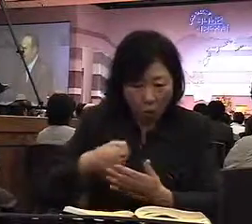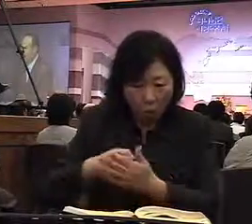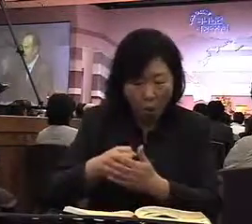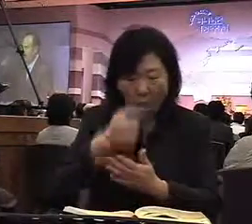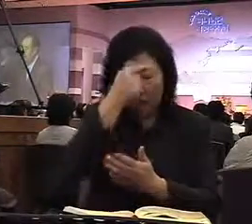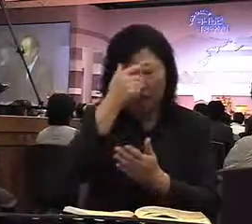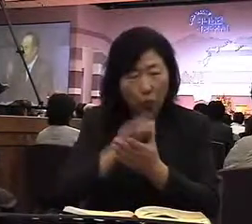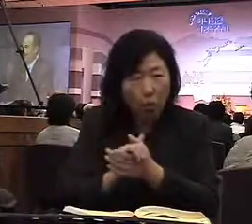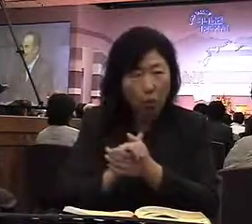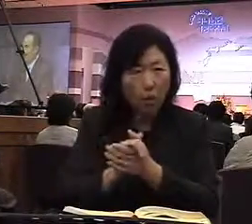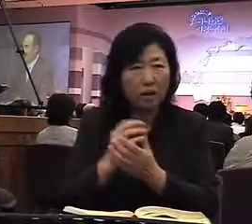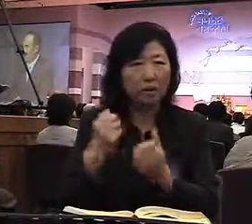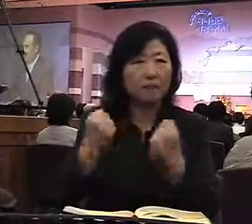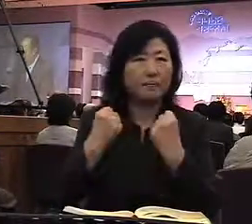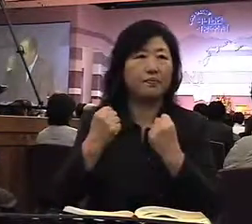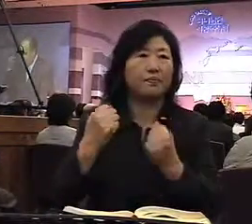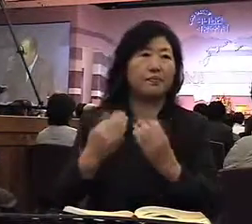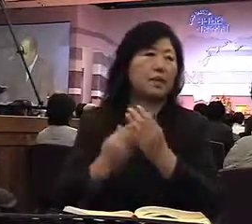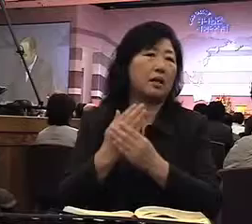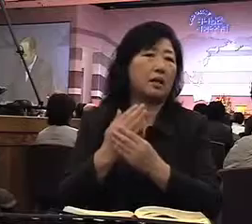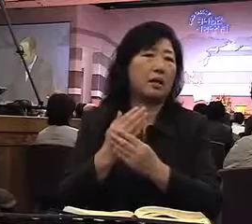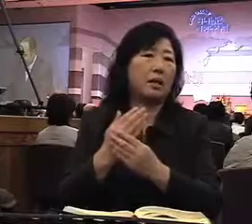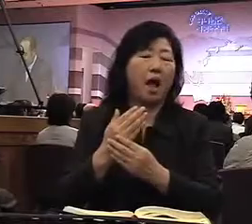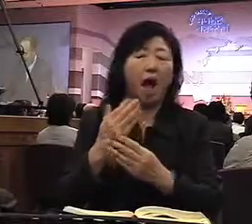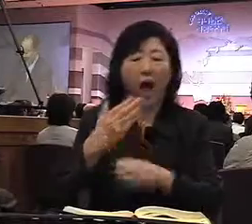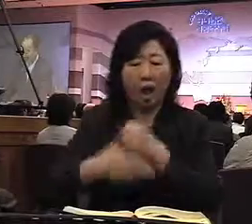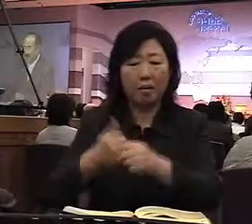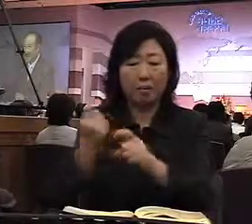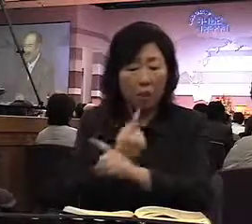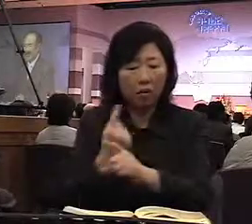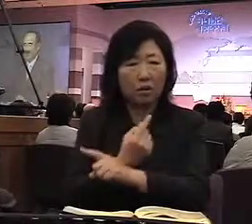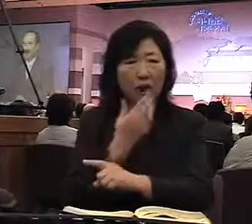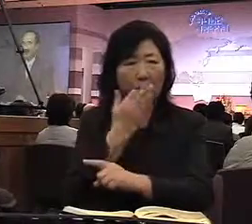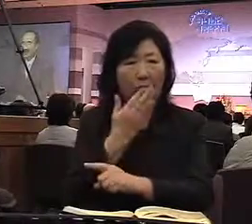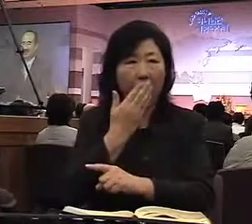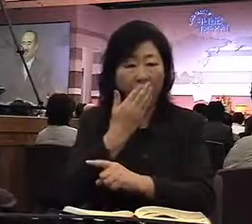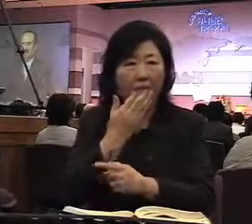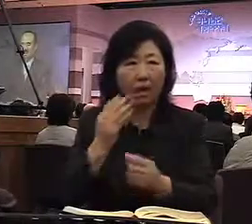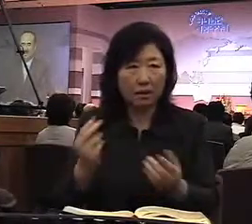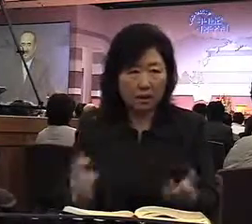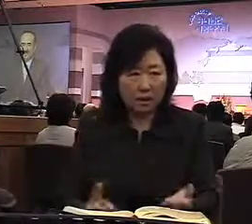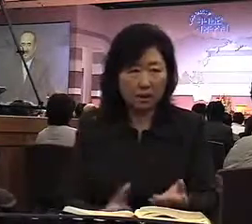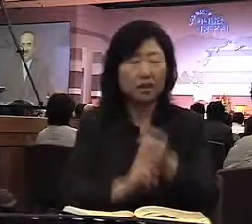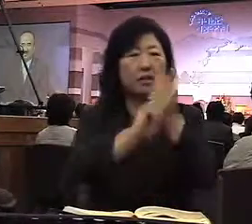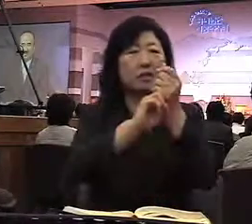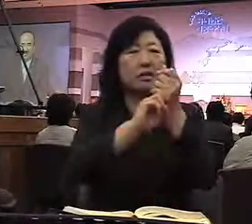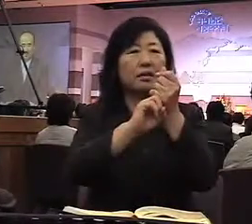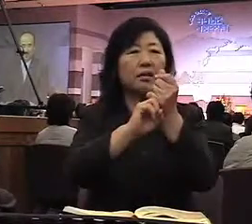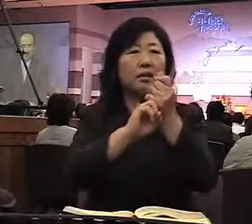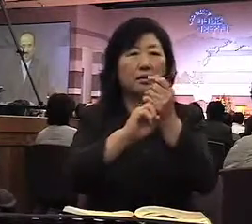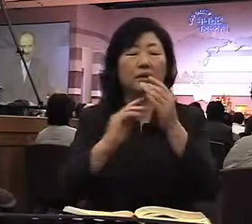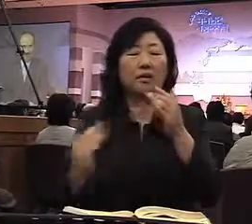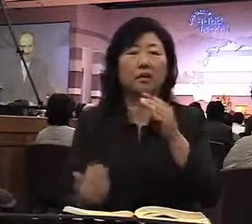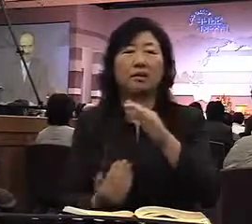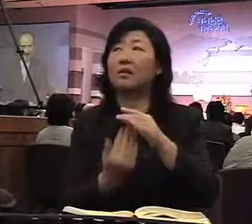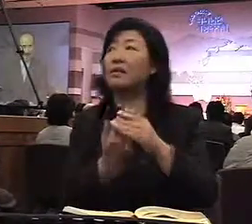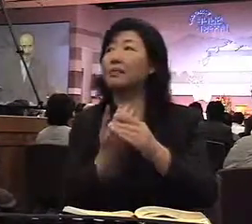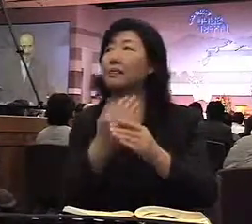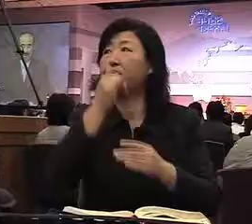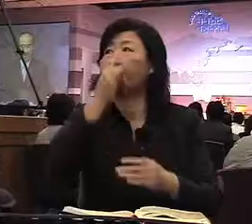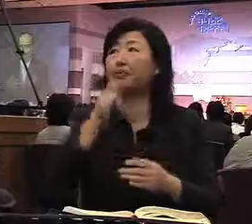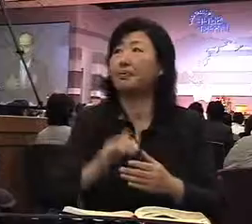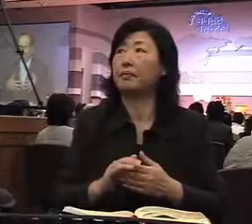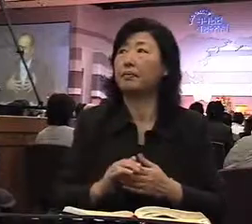아니겠어요? 하나님은 바꾸십니다. 가능합니다. 기적을 이룹니다. 저는 기적이 없다는 사람이 있으면 저는 정신 싸들고 저 싸우고